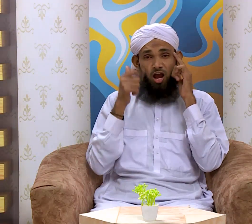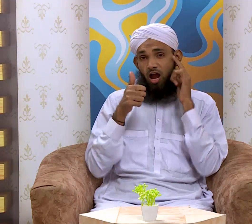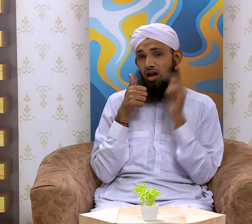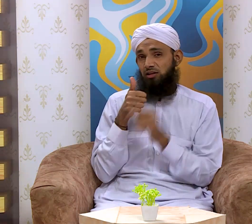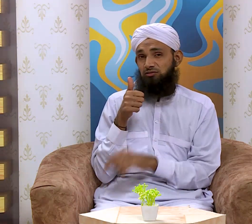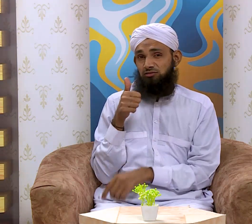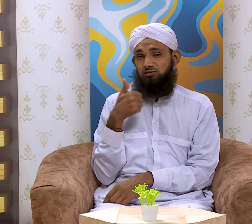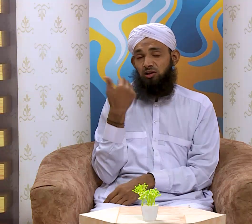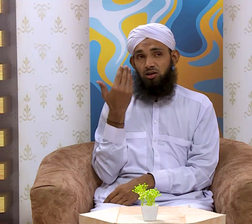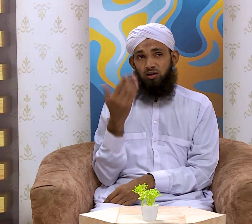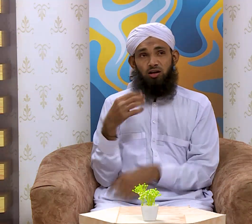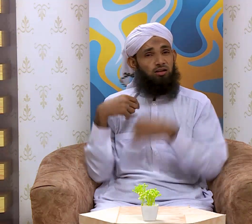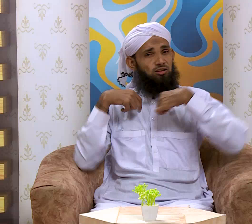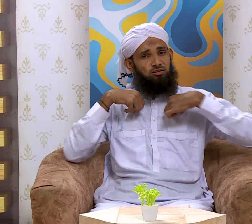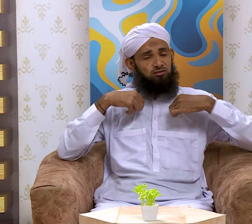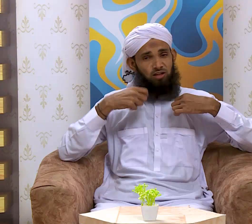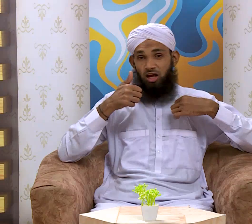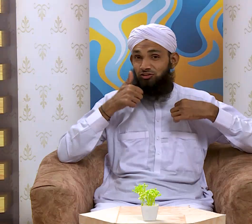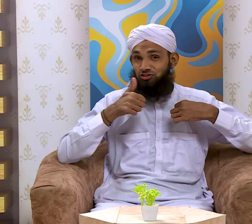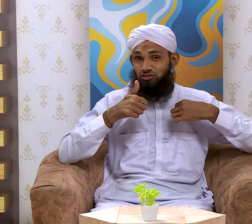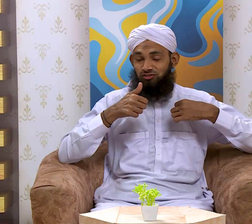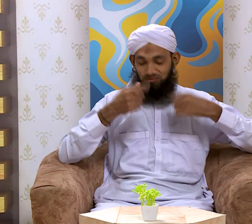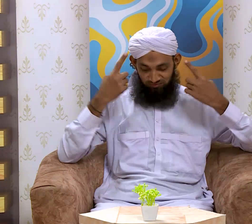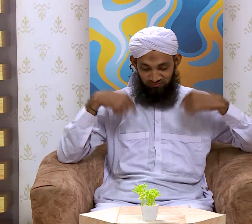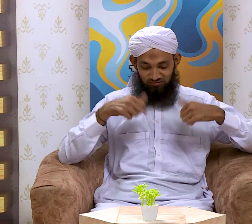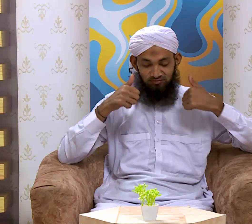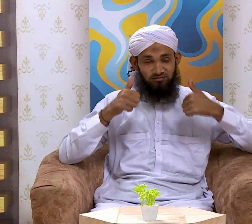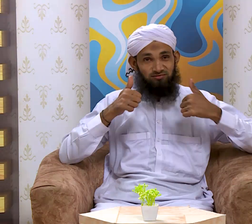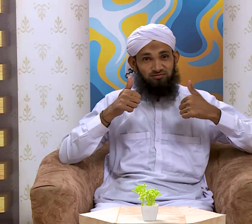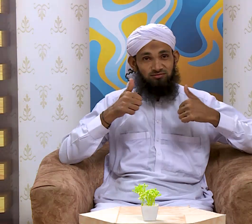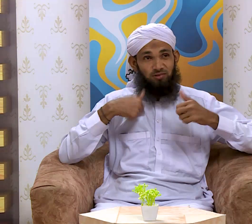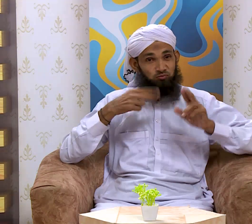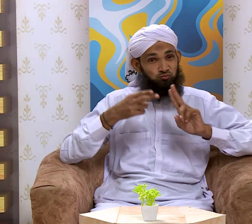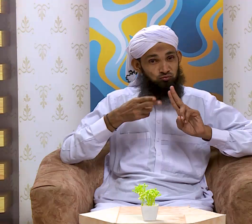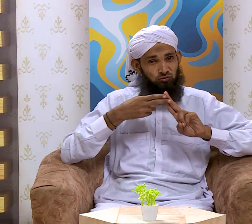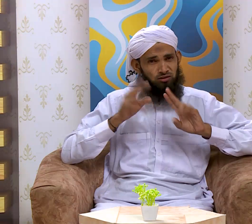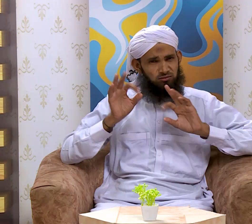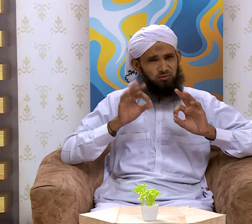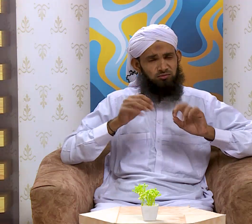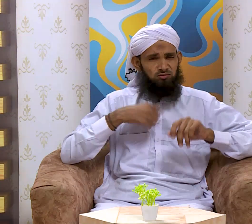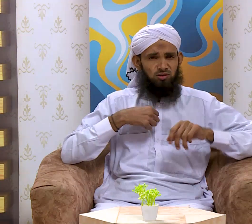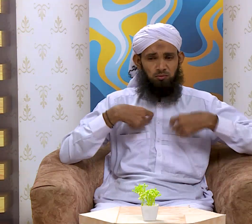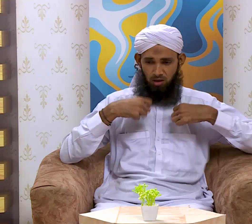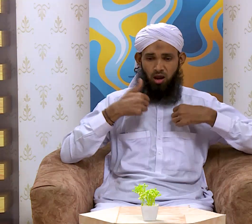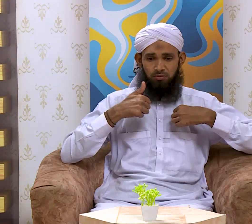میں اچھے کپڑوں میں حاکم سے ملا، یعنی ملاقات کے وقت میرے کپڑے اچھے تھے، ورنہ رب تبارک و